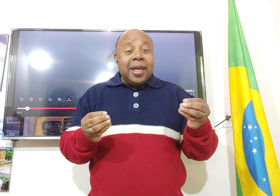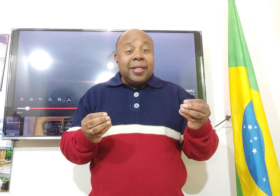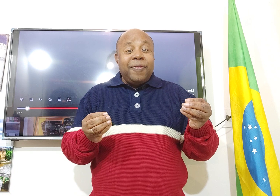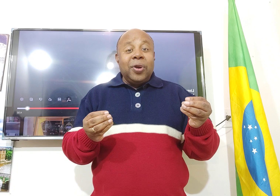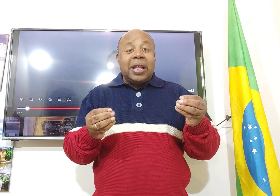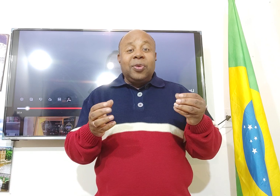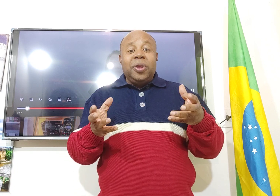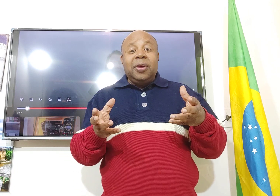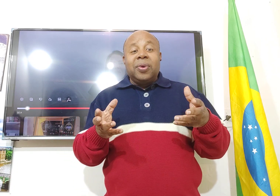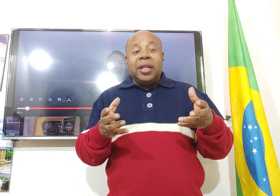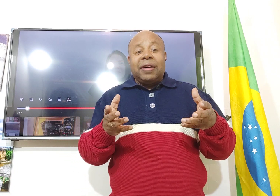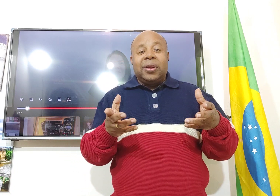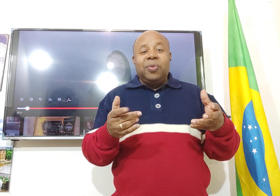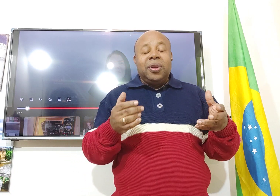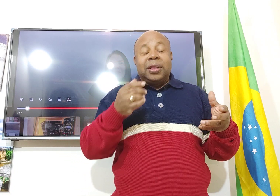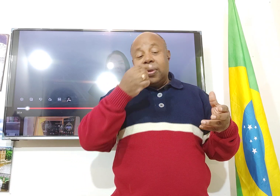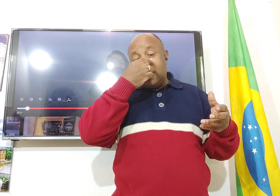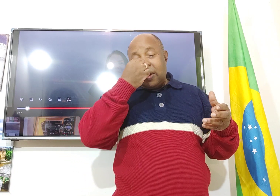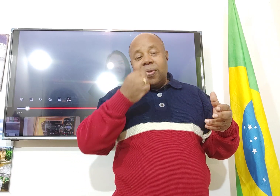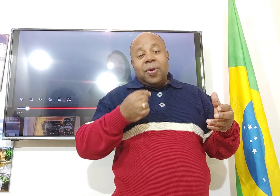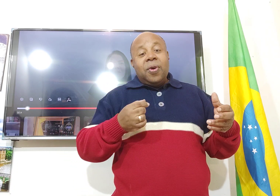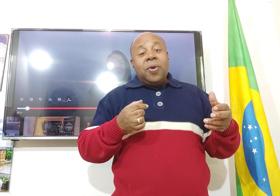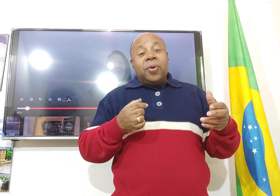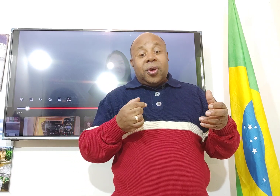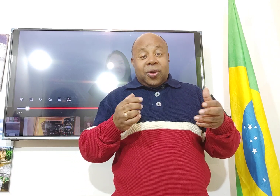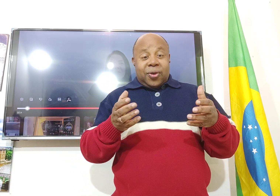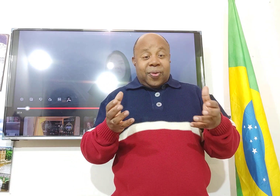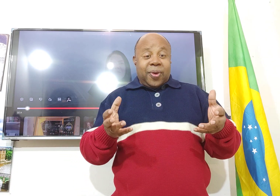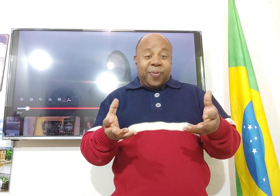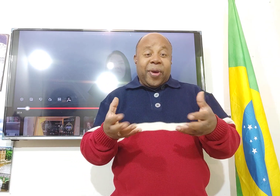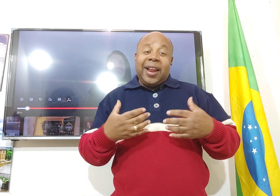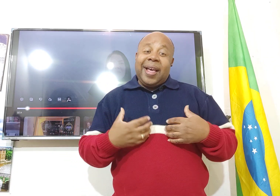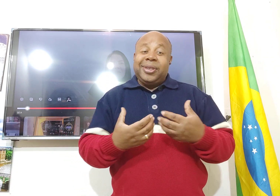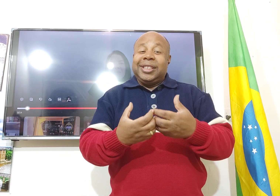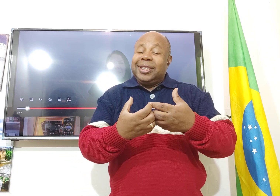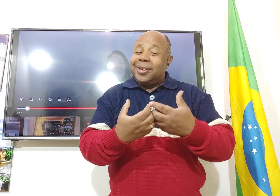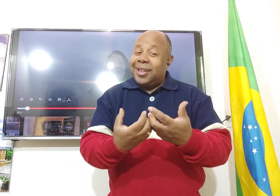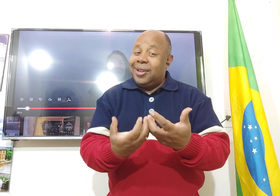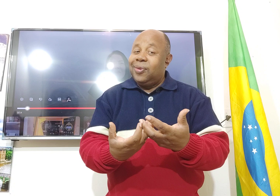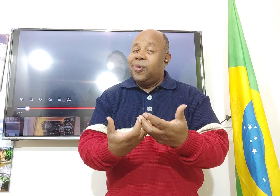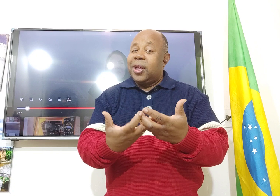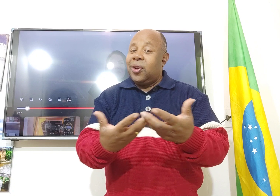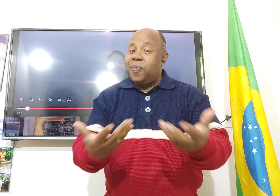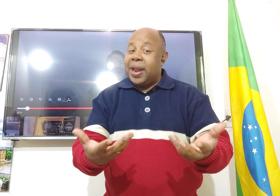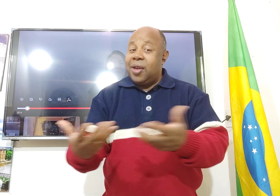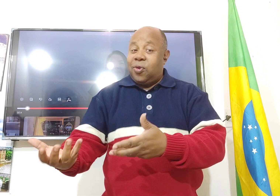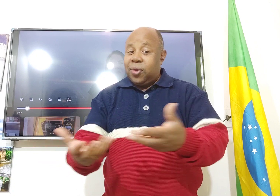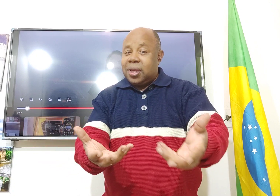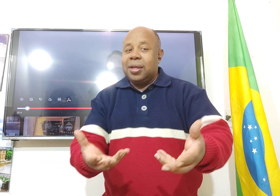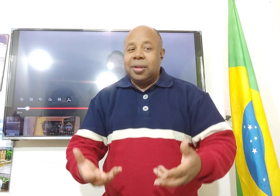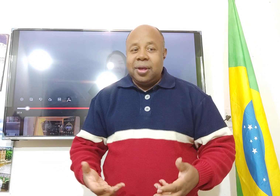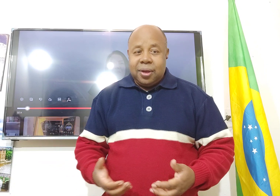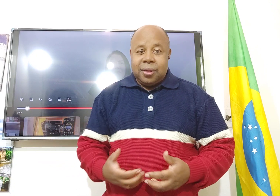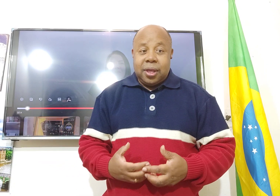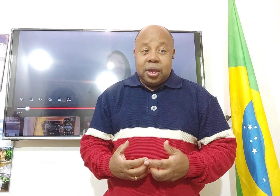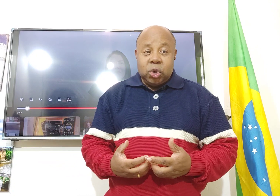Você viu lá domingo, quem estava no domingo na tradução, que, é claro, gente, isso aqui eu não vou querer comparar eu com vocês. Seria